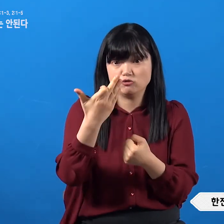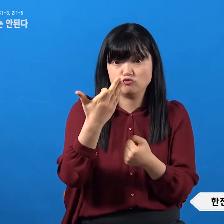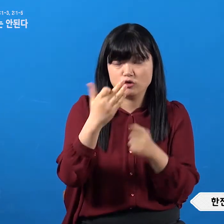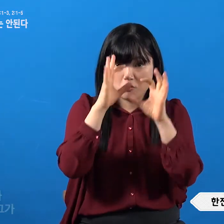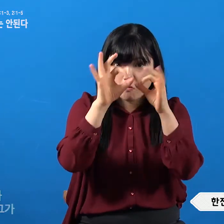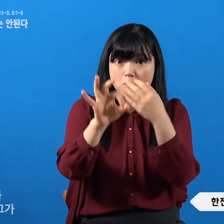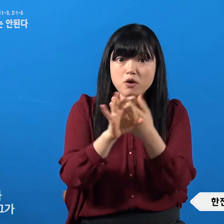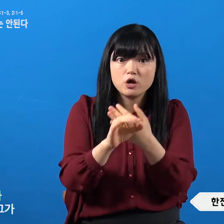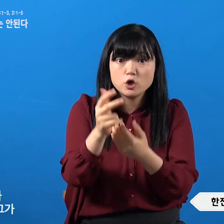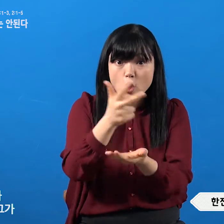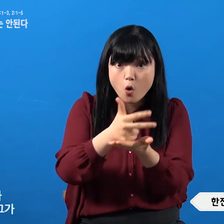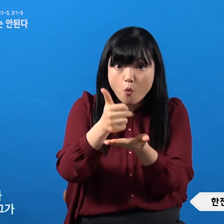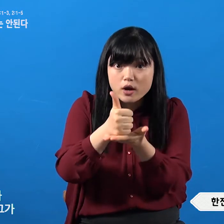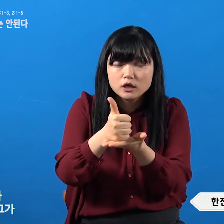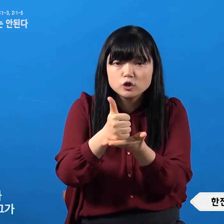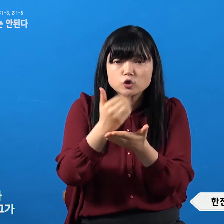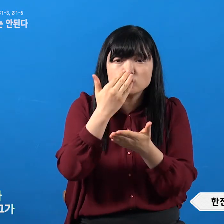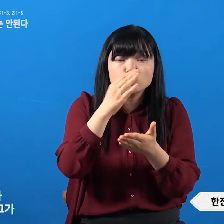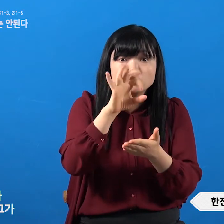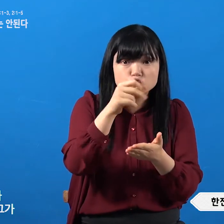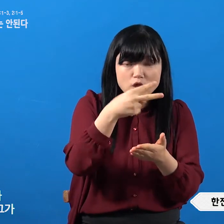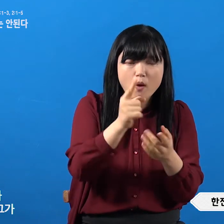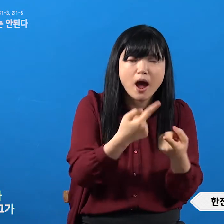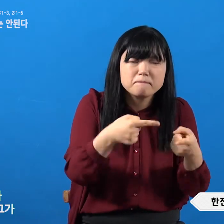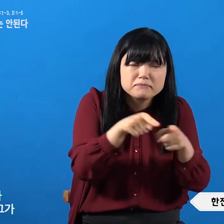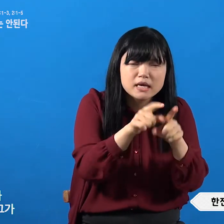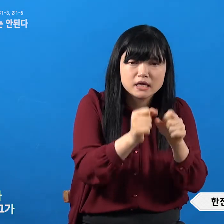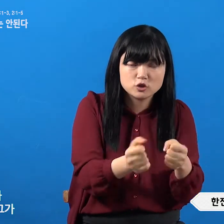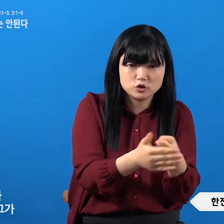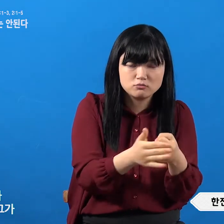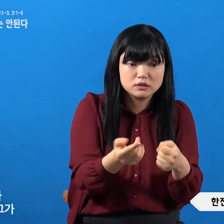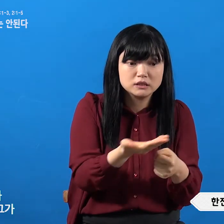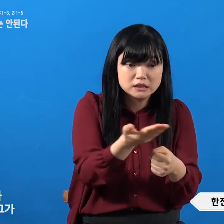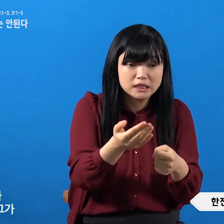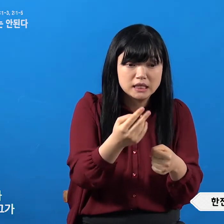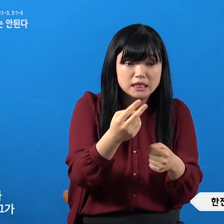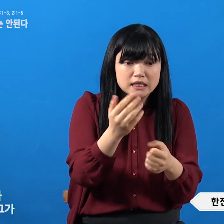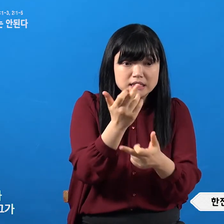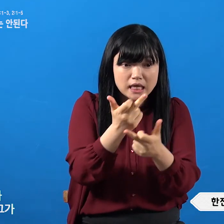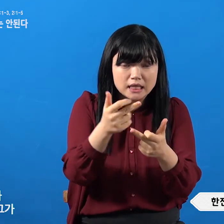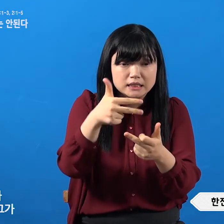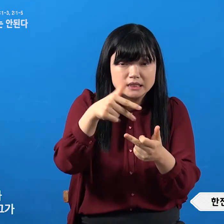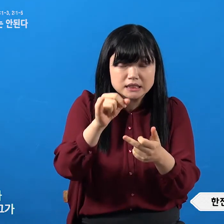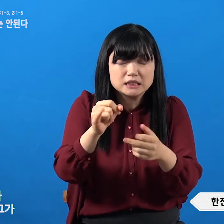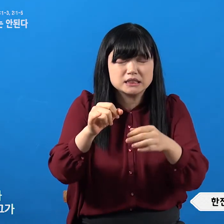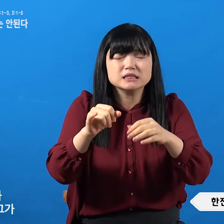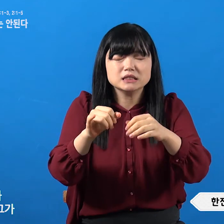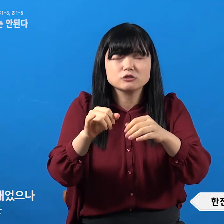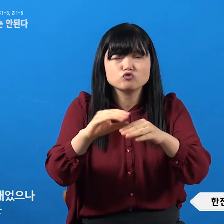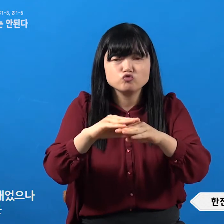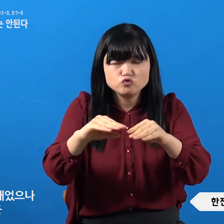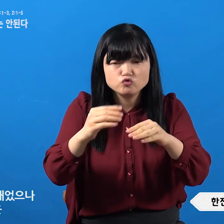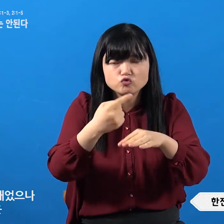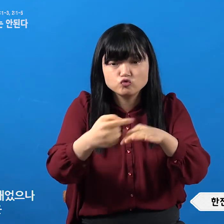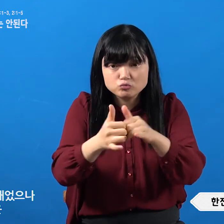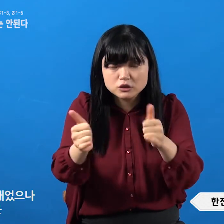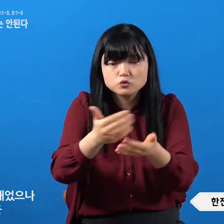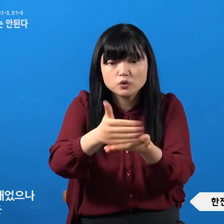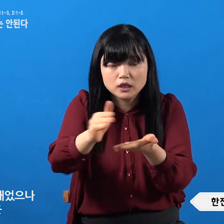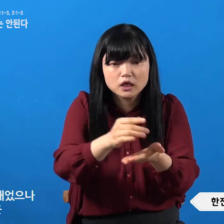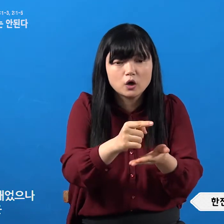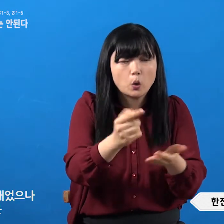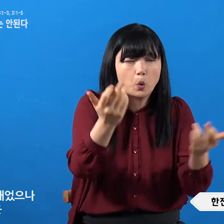보면 여호와께서 유다와 함께 계셨으므로 그가 산지 주민을 쫓아내었으나 골짜기의